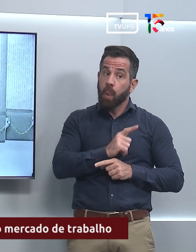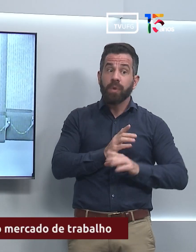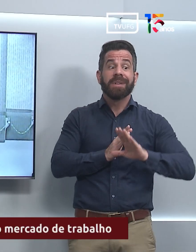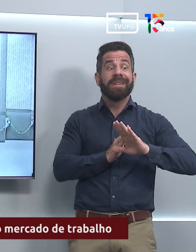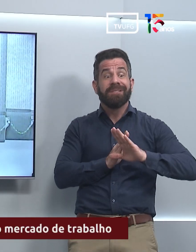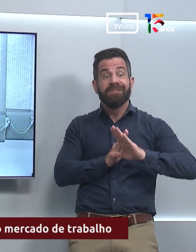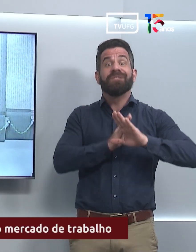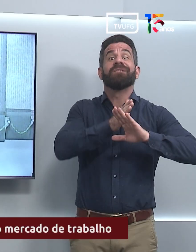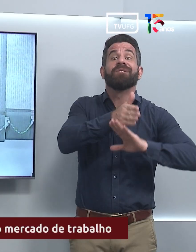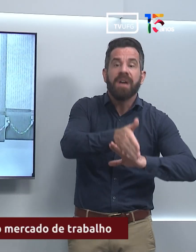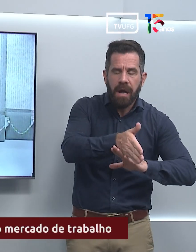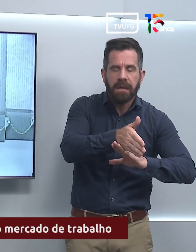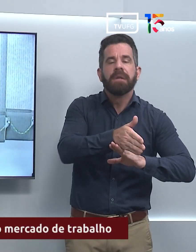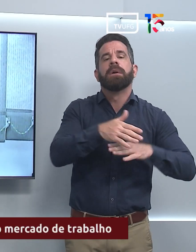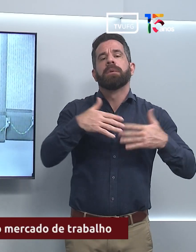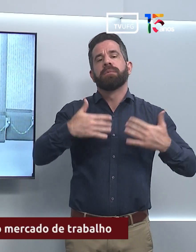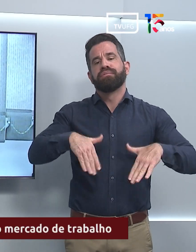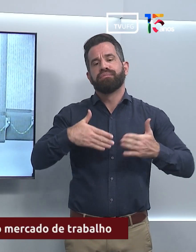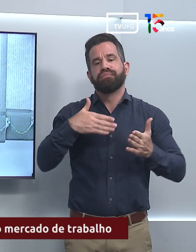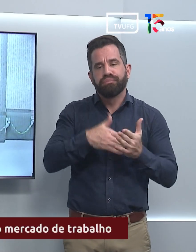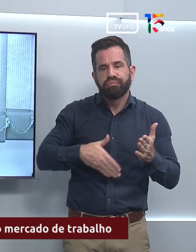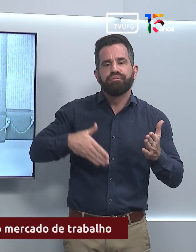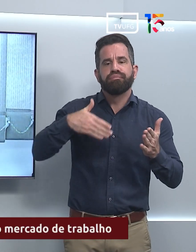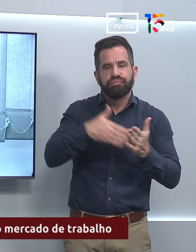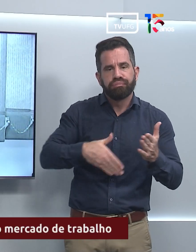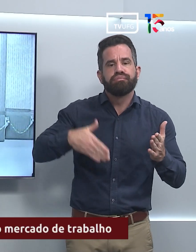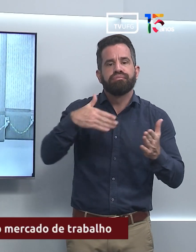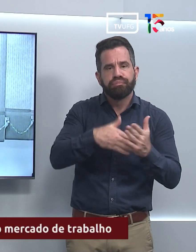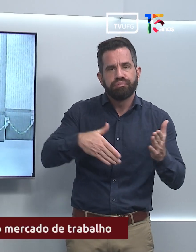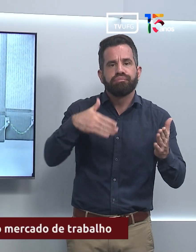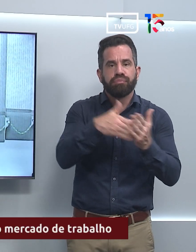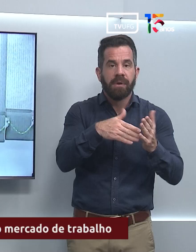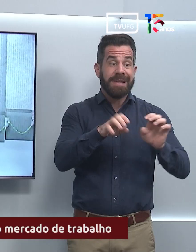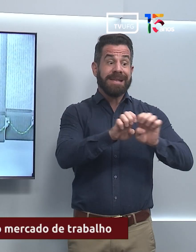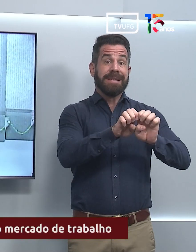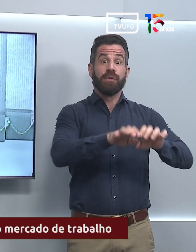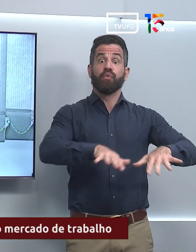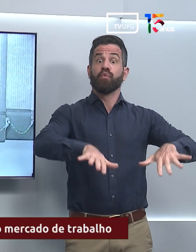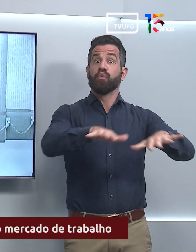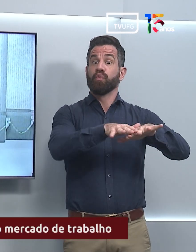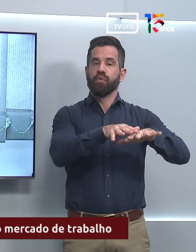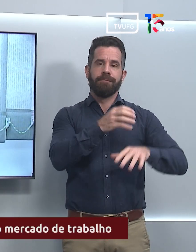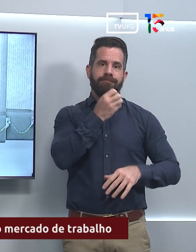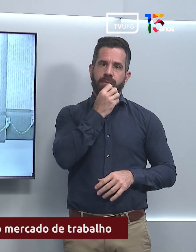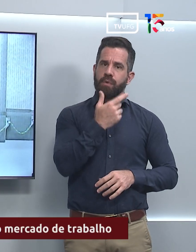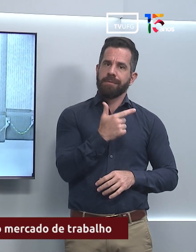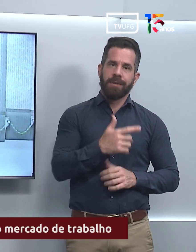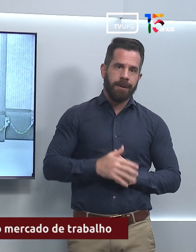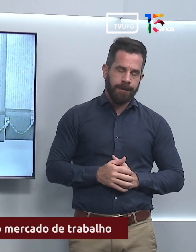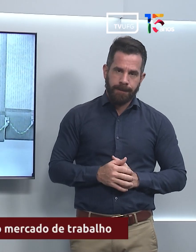vai ter muitos obstáculos, muitas barreiras arquitetônicas. Isso não é legal.